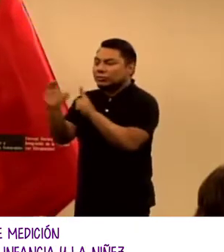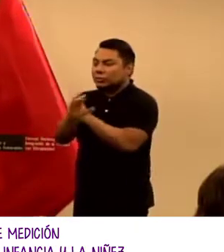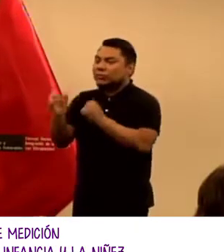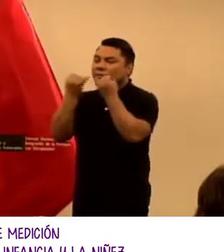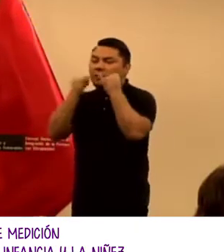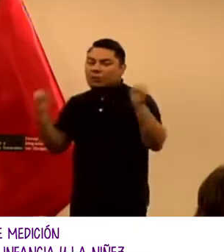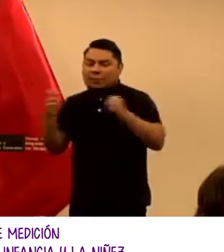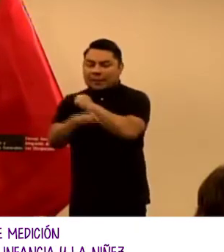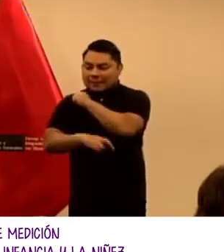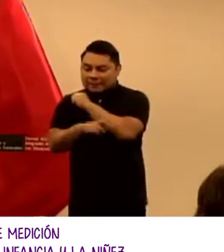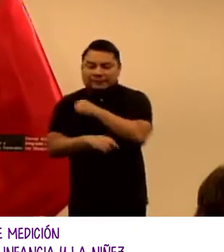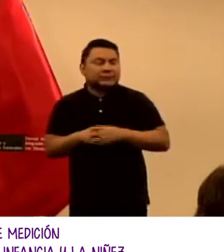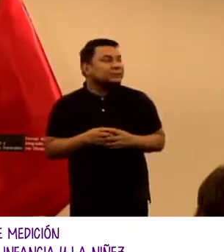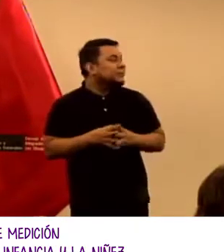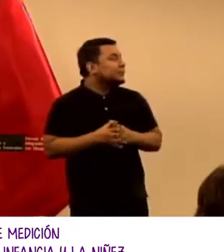y países.